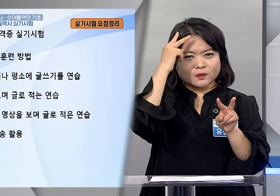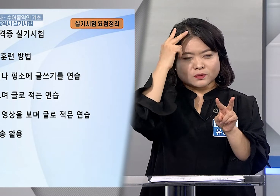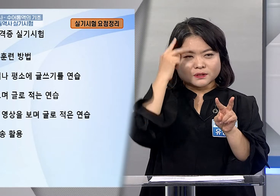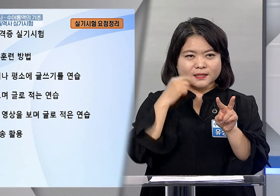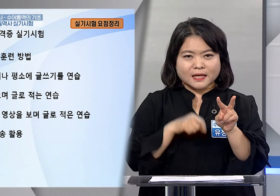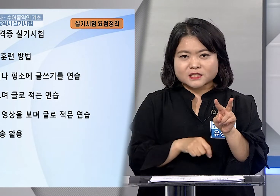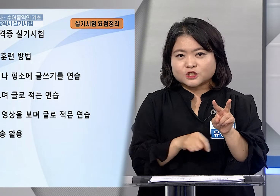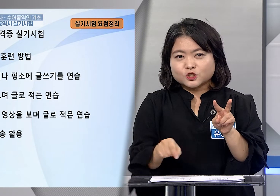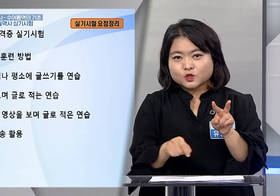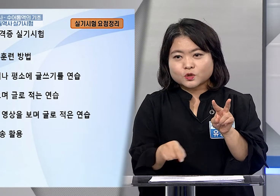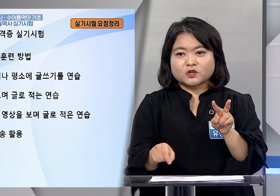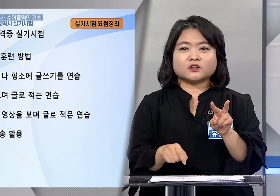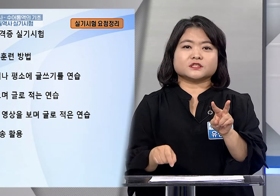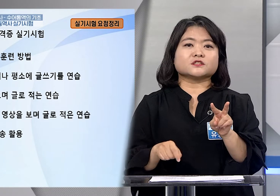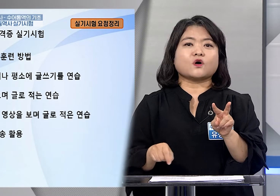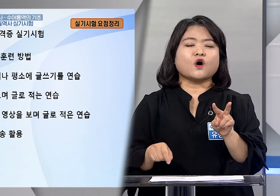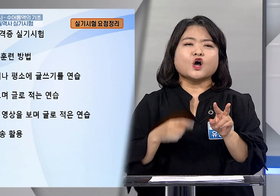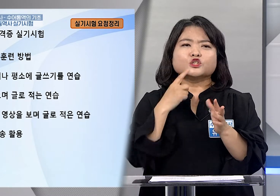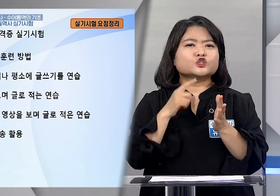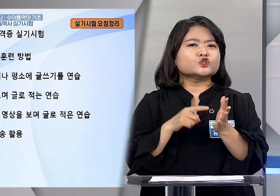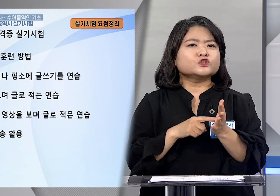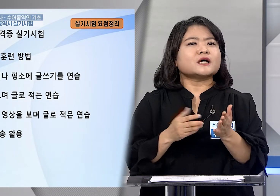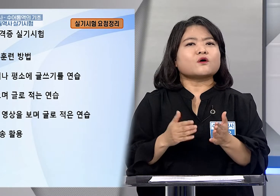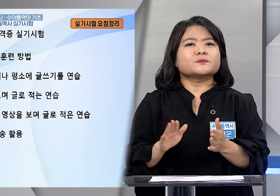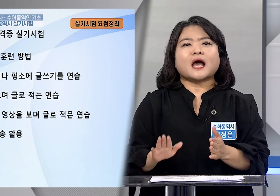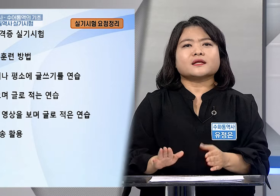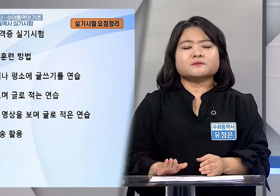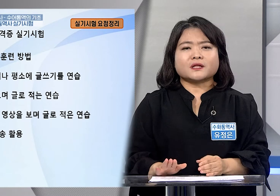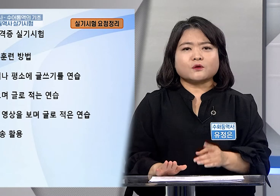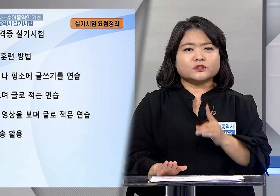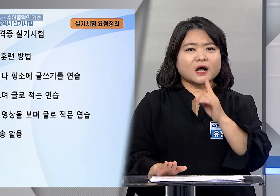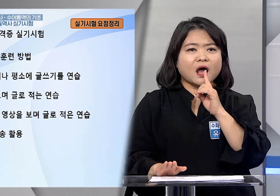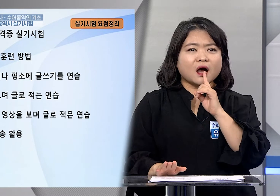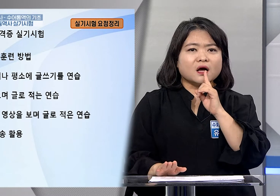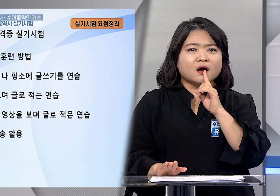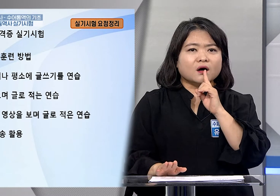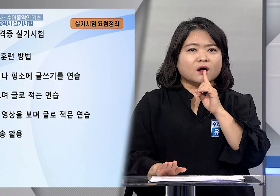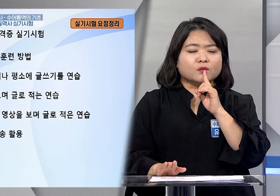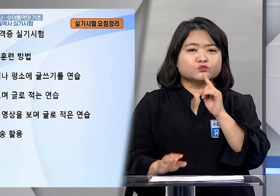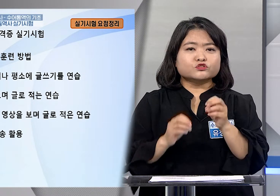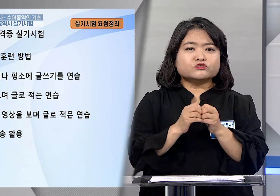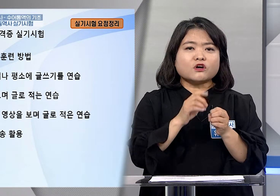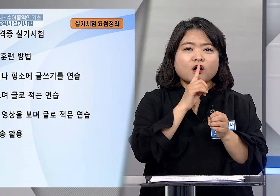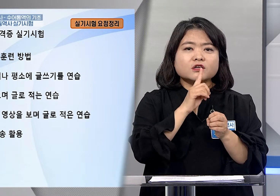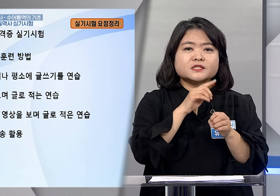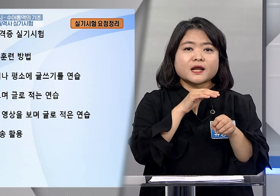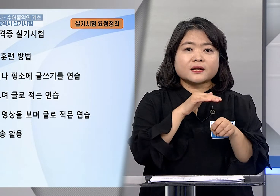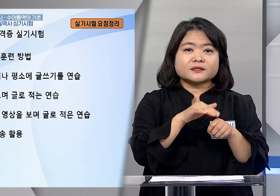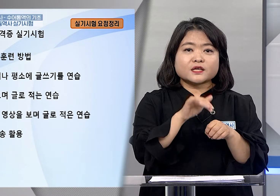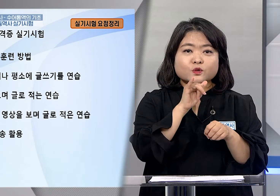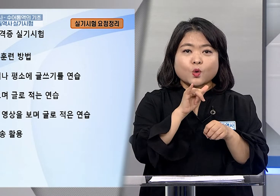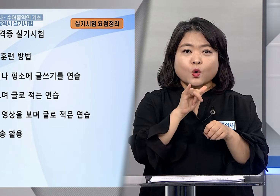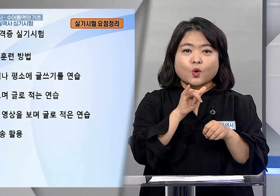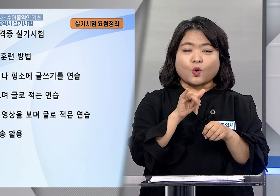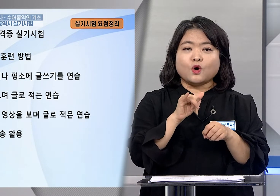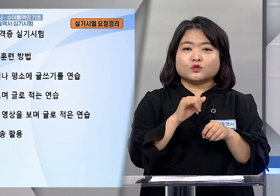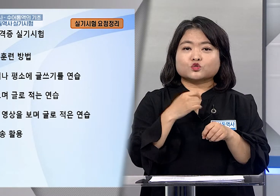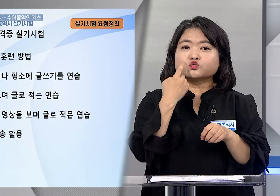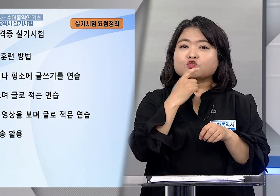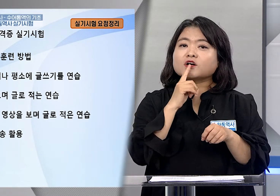그게 다시 글로 적어지는 거 쉬운 작업이 아닙니다. 우리가 문어체라는 게 있고